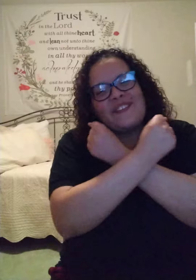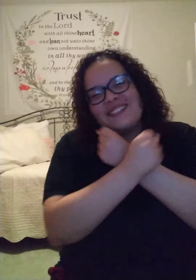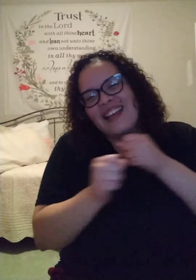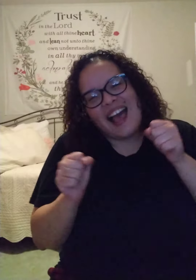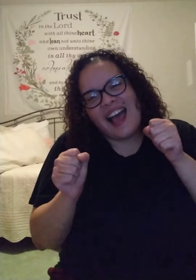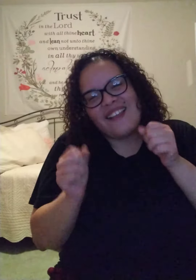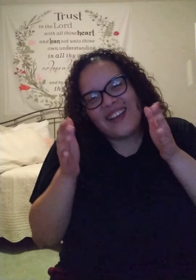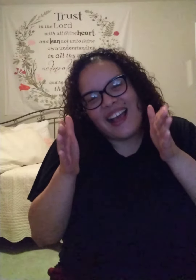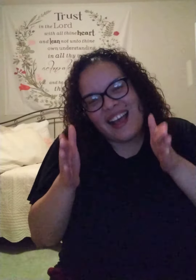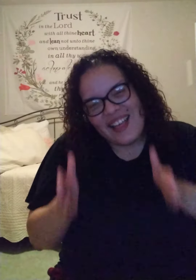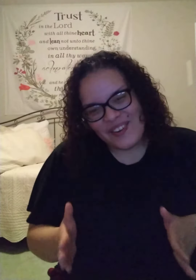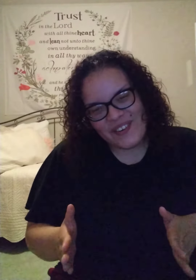salvador.